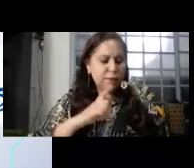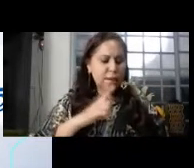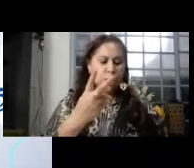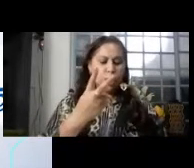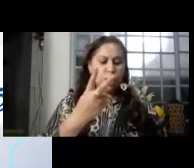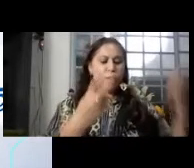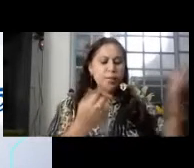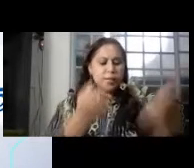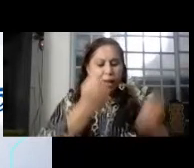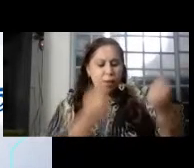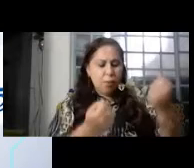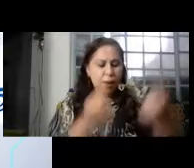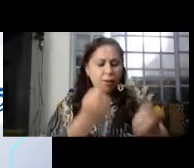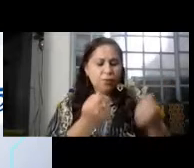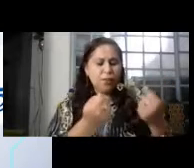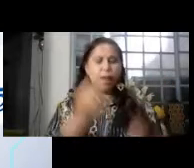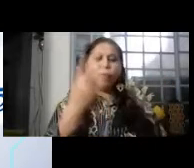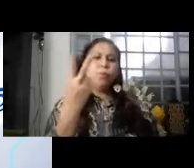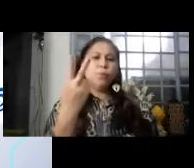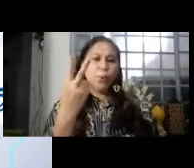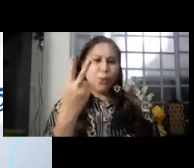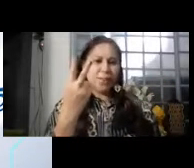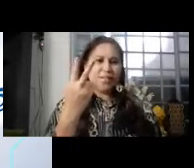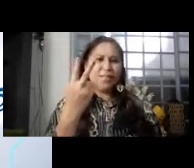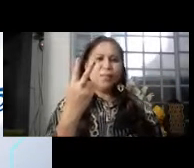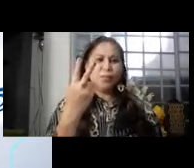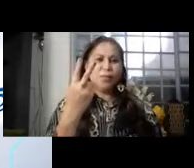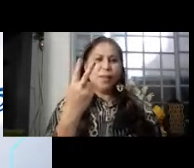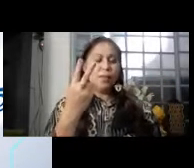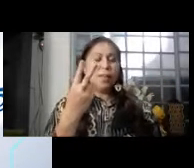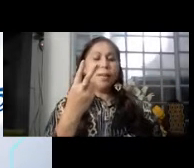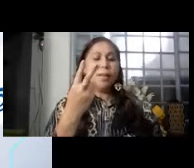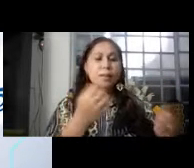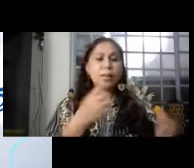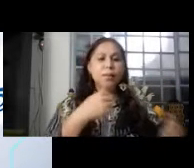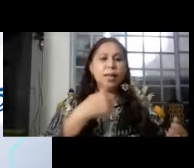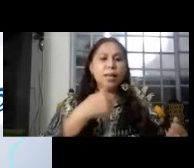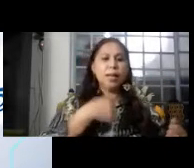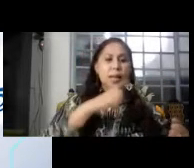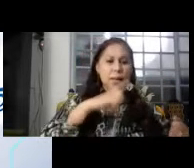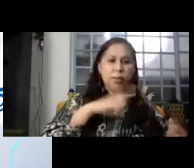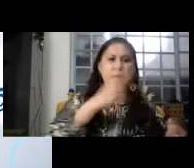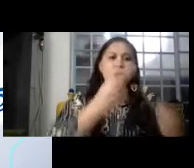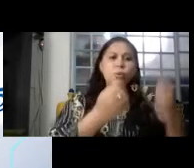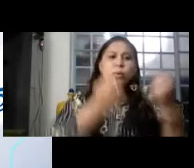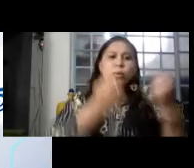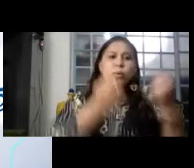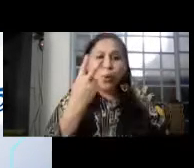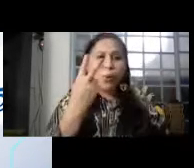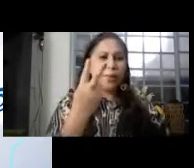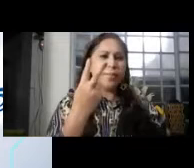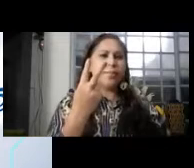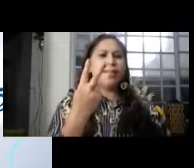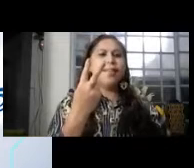né? 2 carros. Aí no final, 2, de novo. Então ele repetiu, né? Eu tenho 2